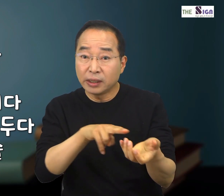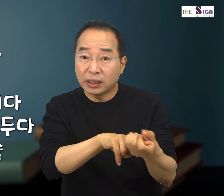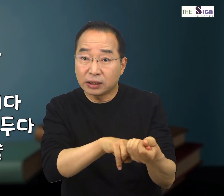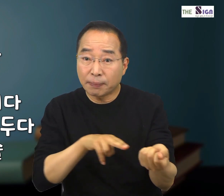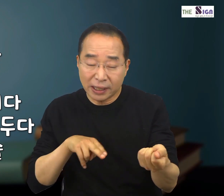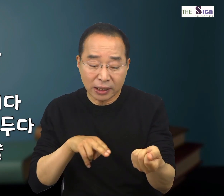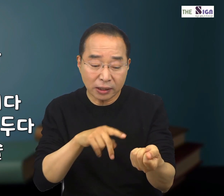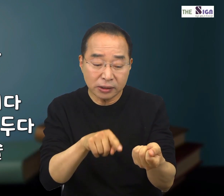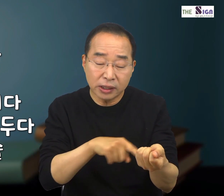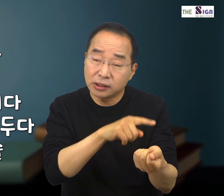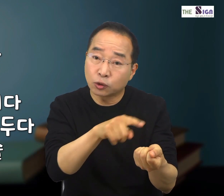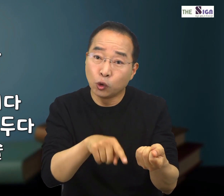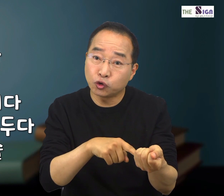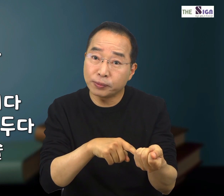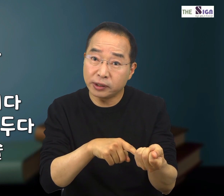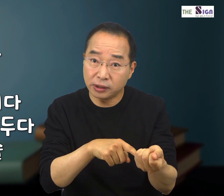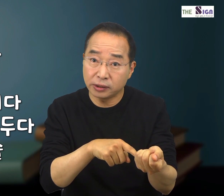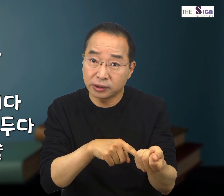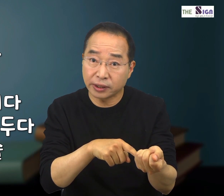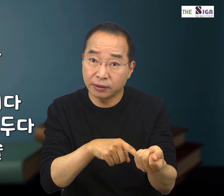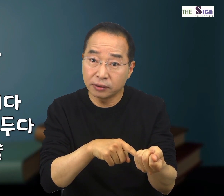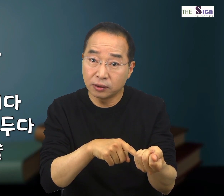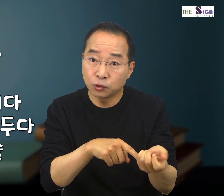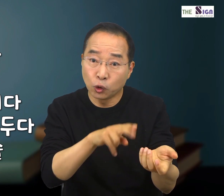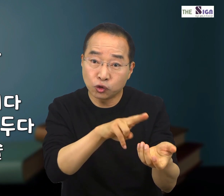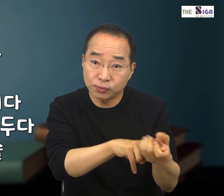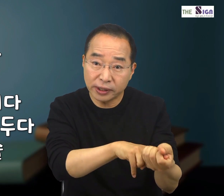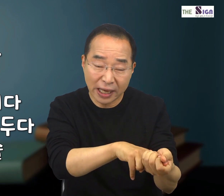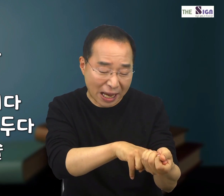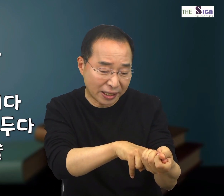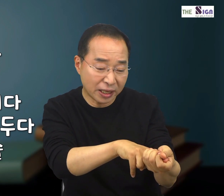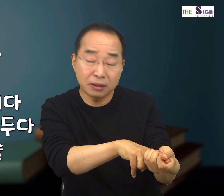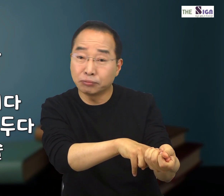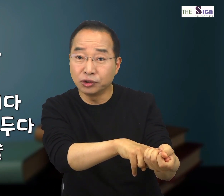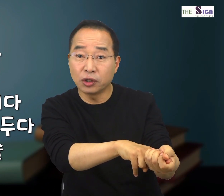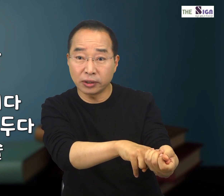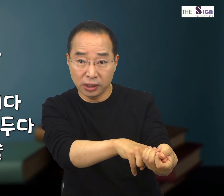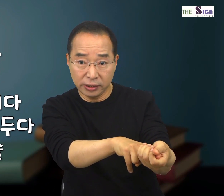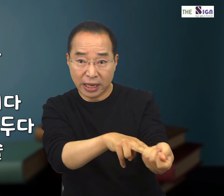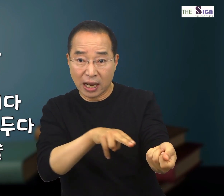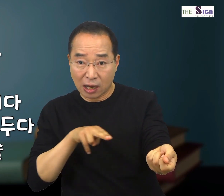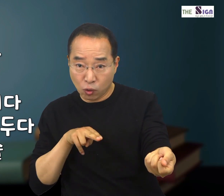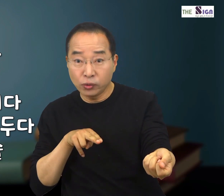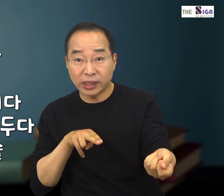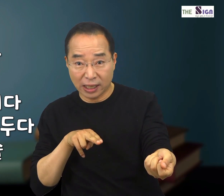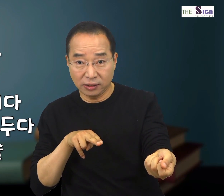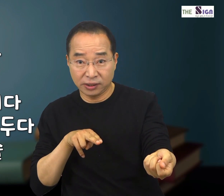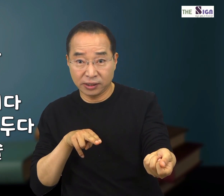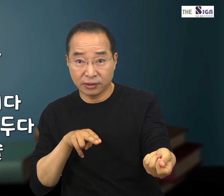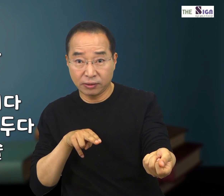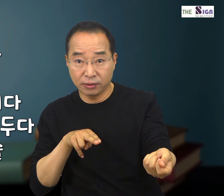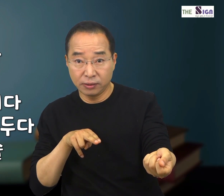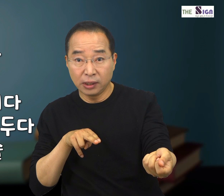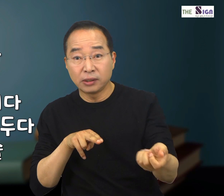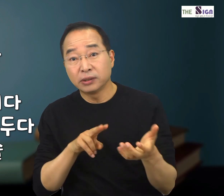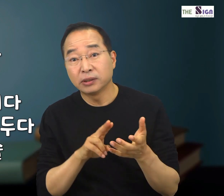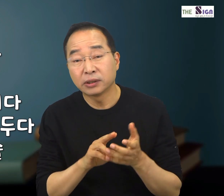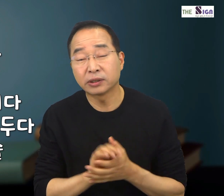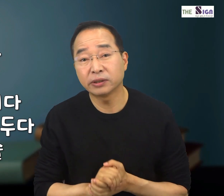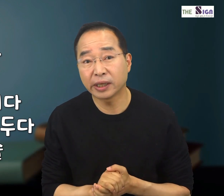이때 팔다는 이게 이제 돈주머니를 뜻해요. 돈주머니 안에 있는 물건을 내가 갖고 온다라는 뜻이에요. 그런데